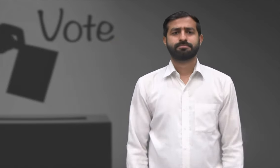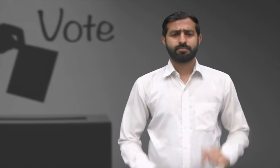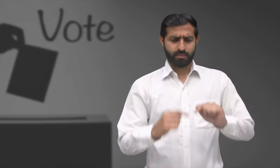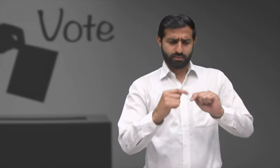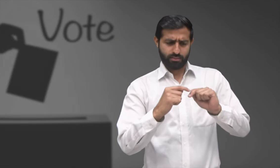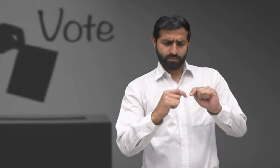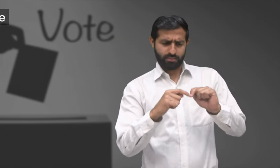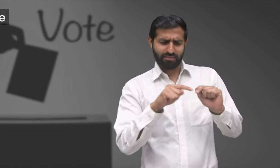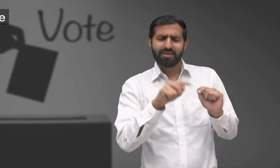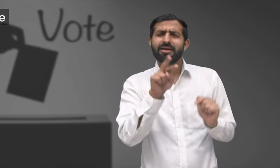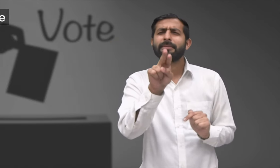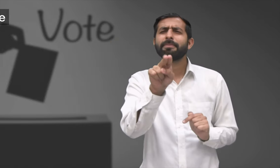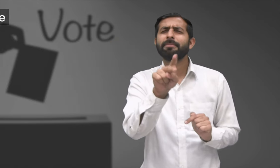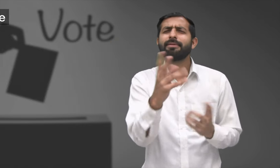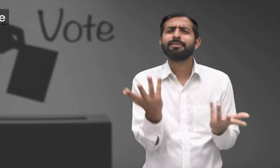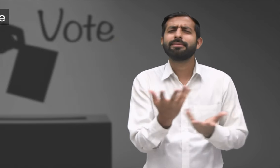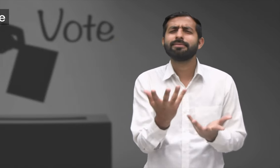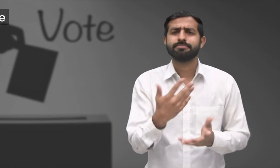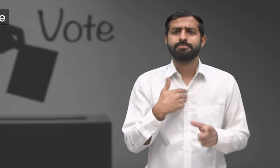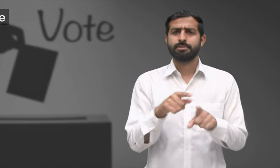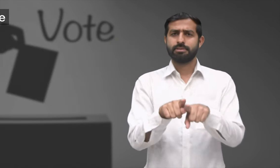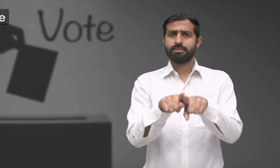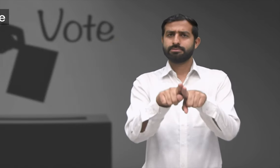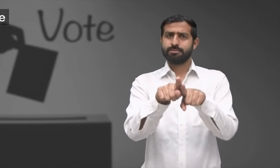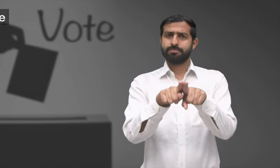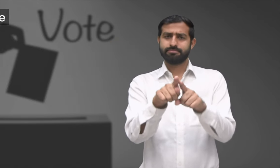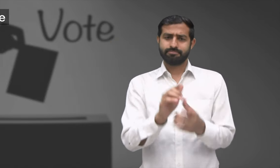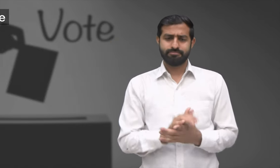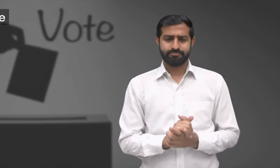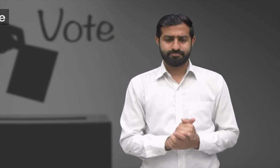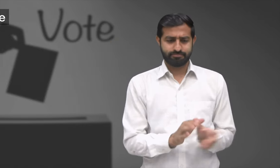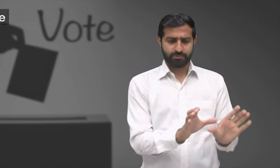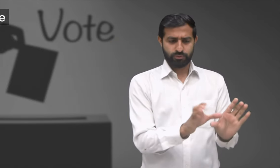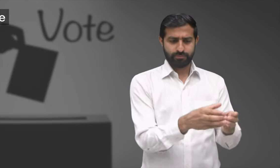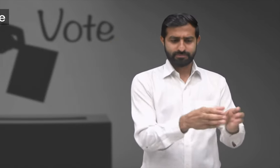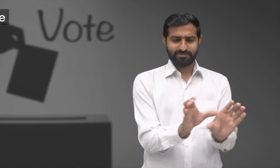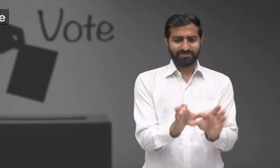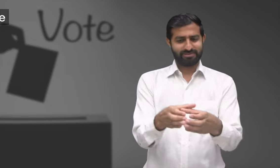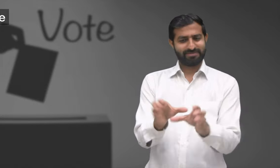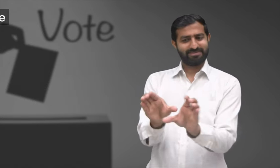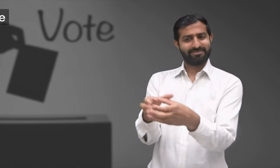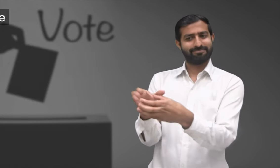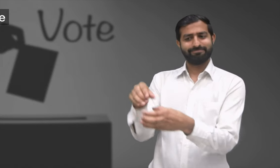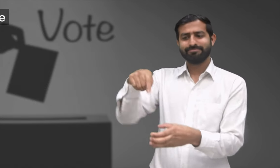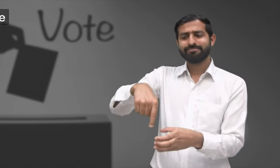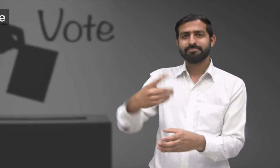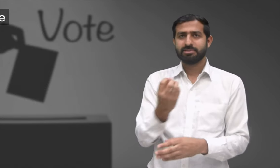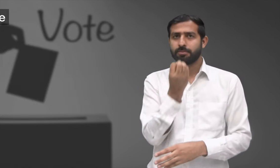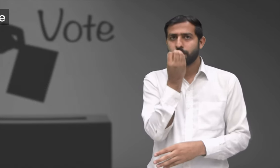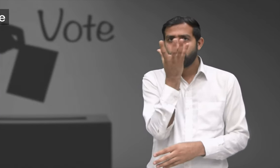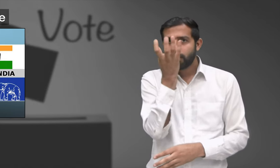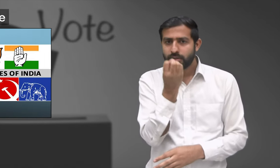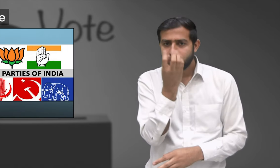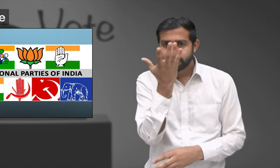हो मतदान क्या होता है विभिन्न राज नैतिक दल जैसे